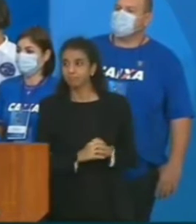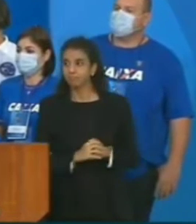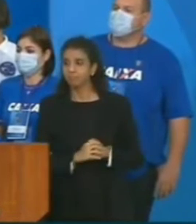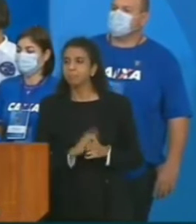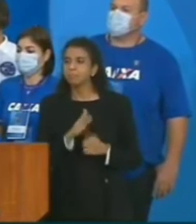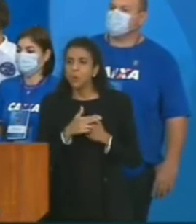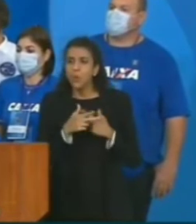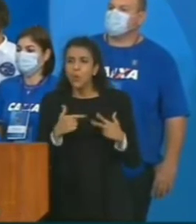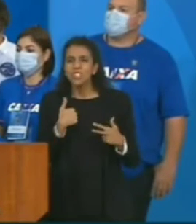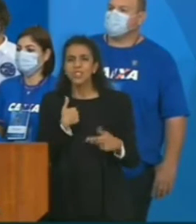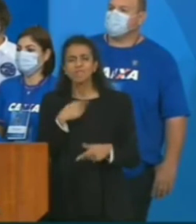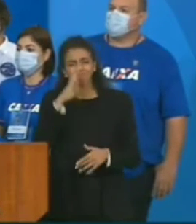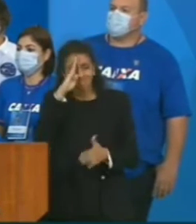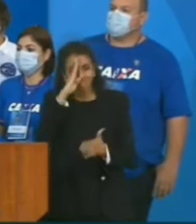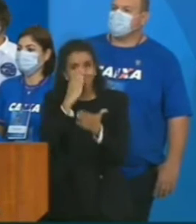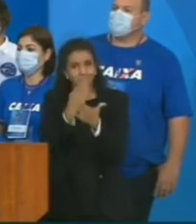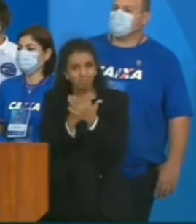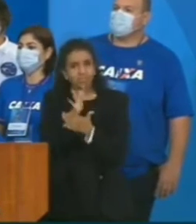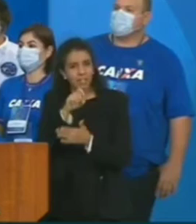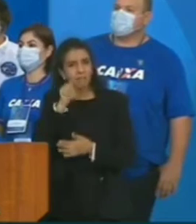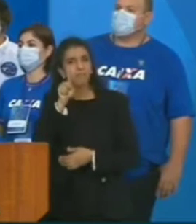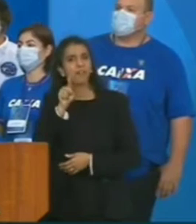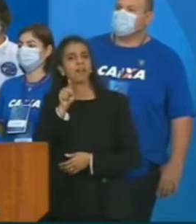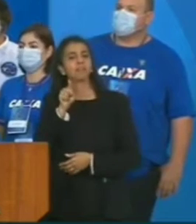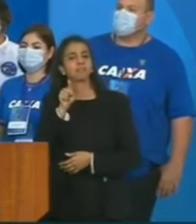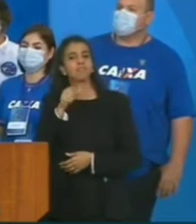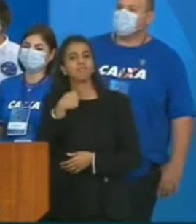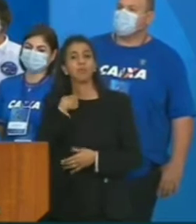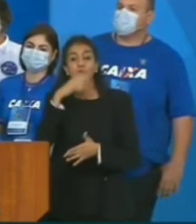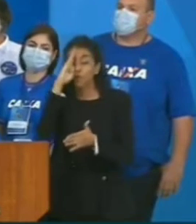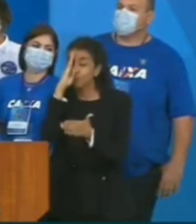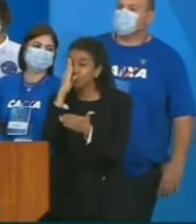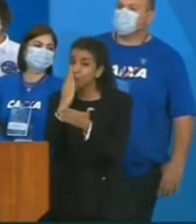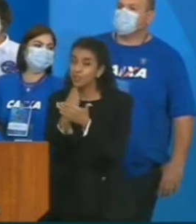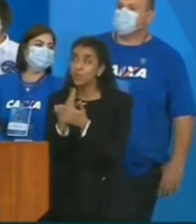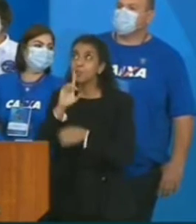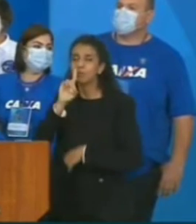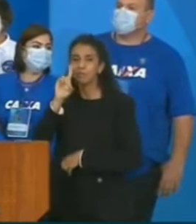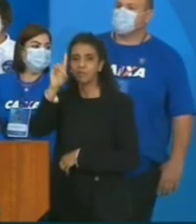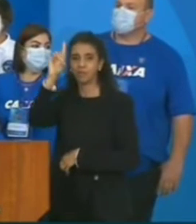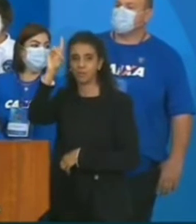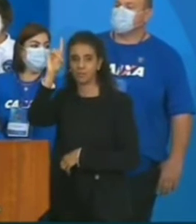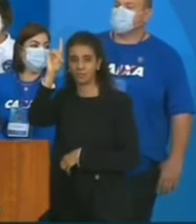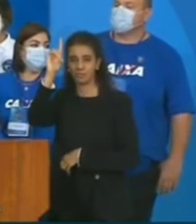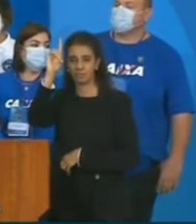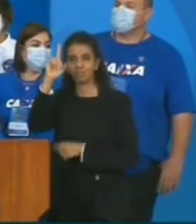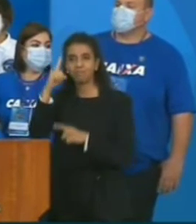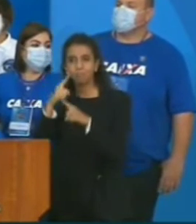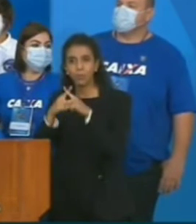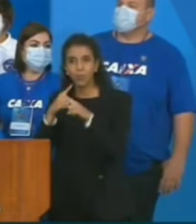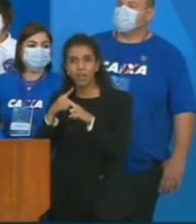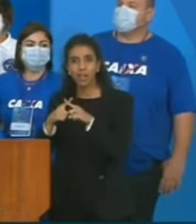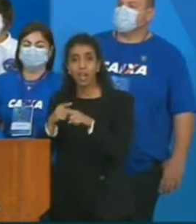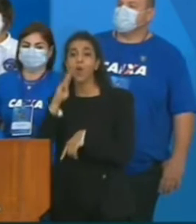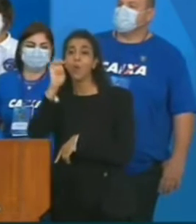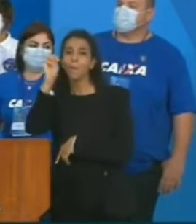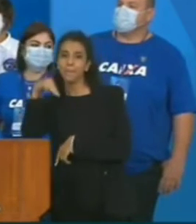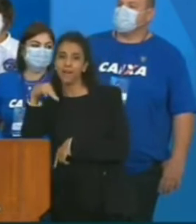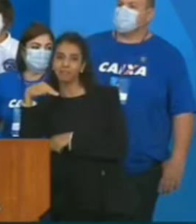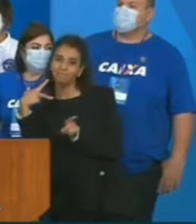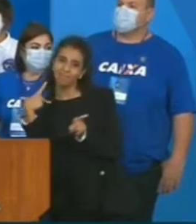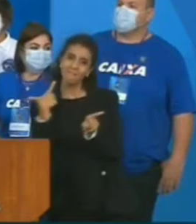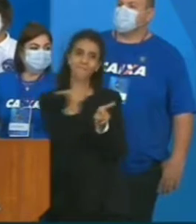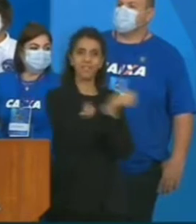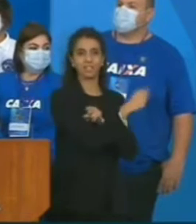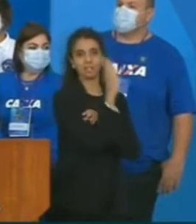que eu tenho muita fé, sabe? Eu confio muito em Deus, porque o bem acaba vencendo.